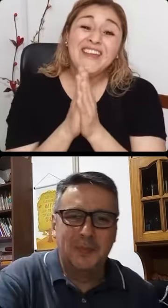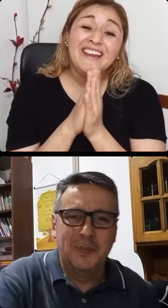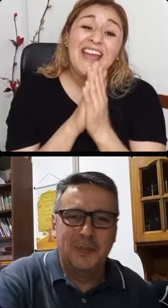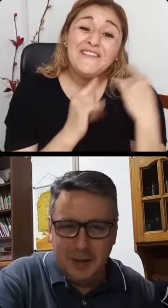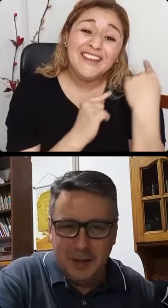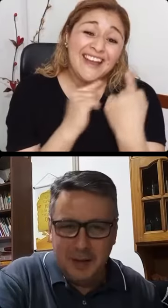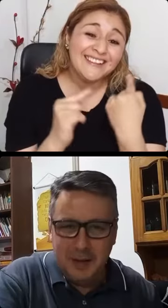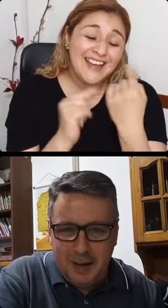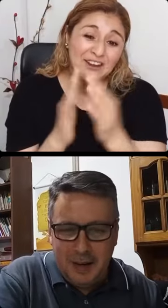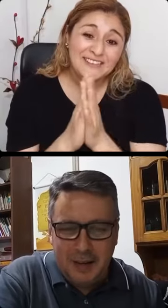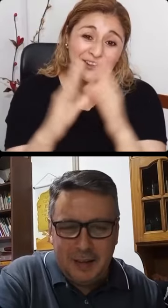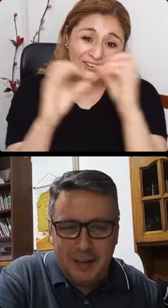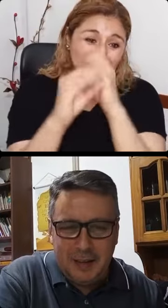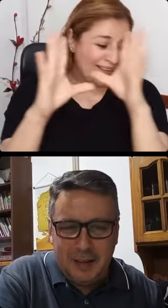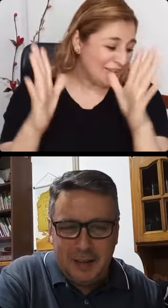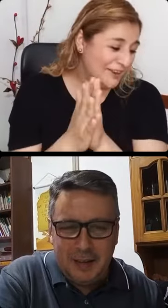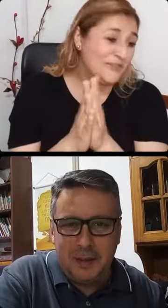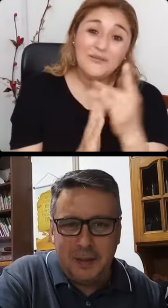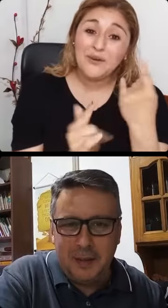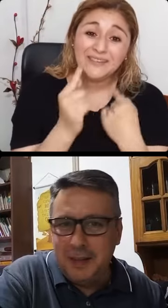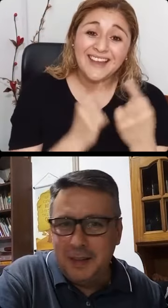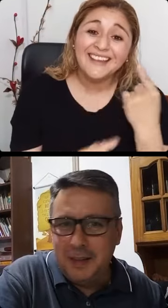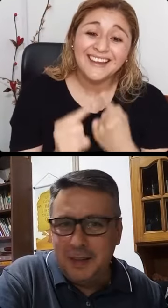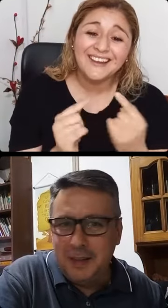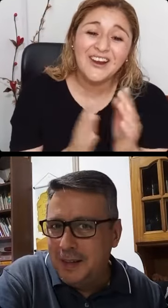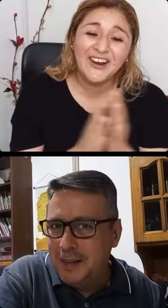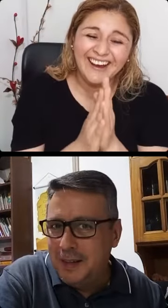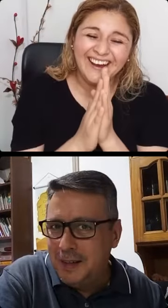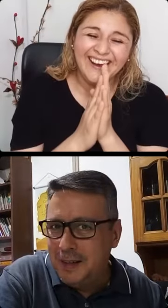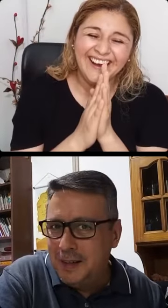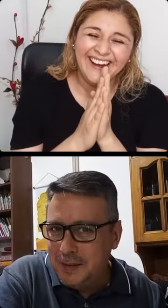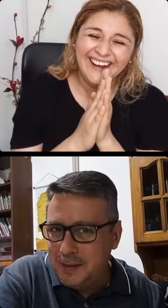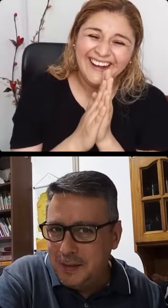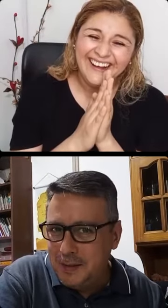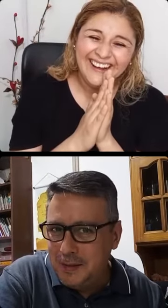Bien, venía de estar más o menos, vos me seguís, venía.